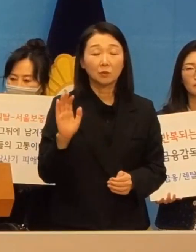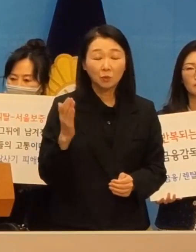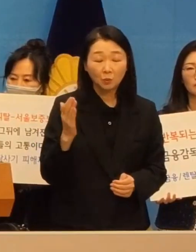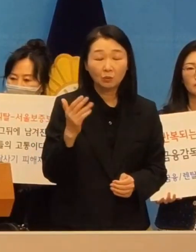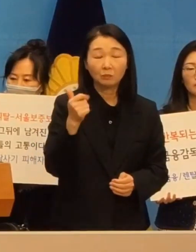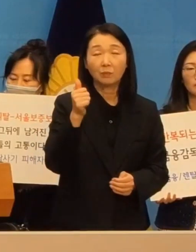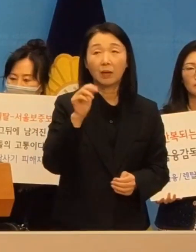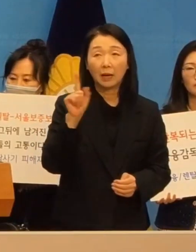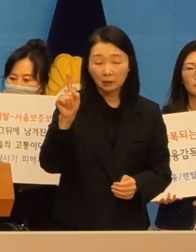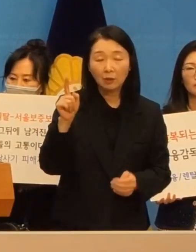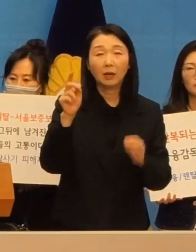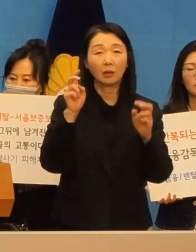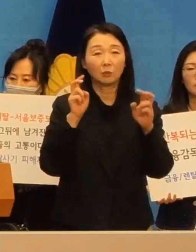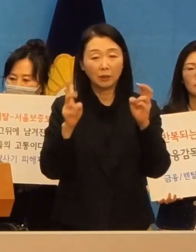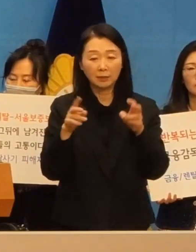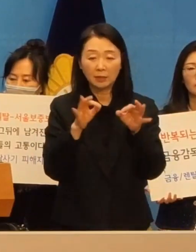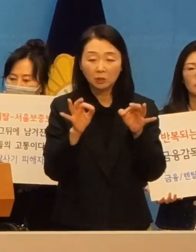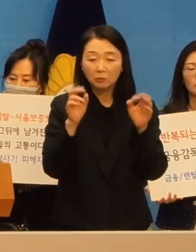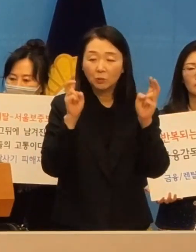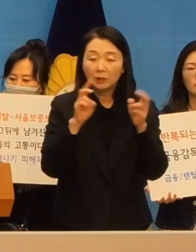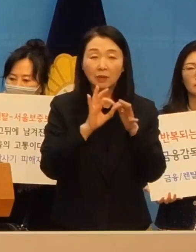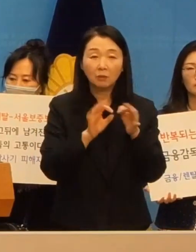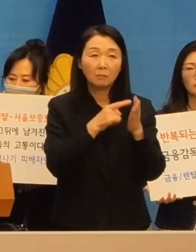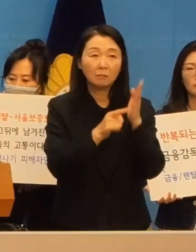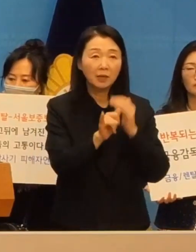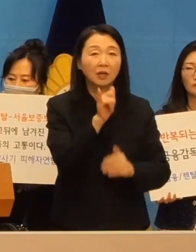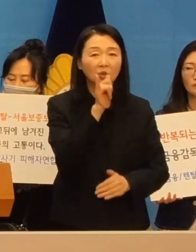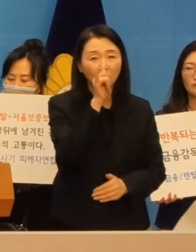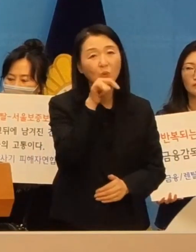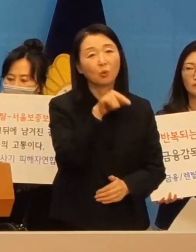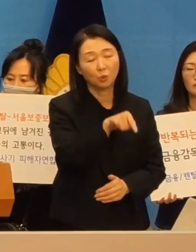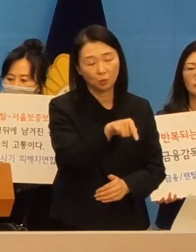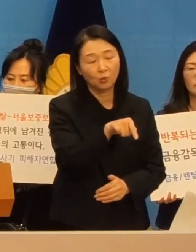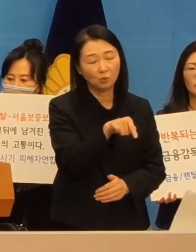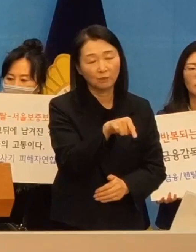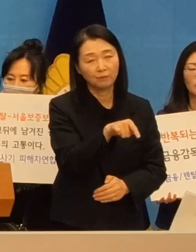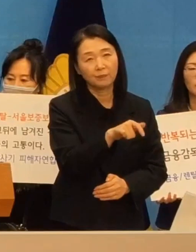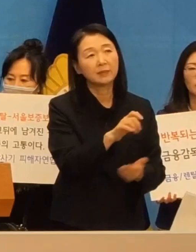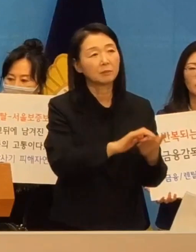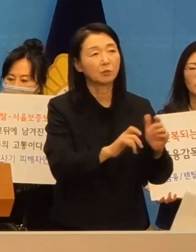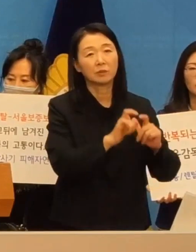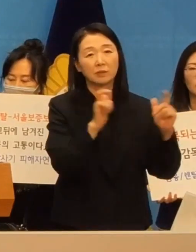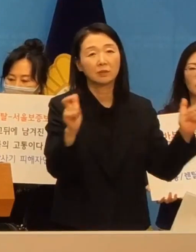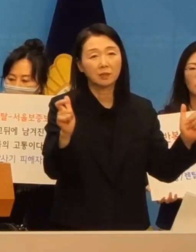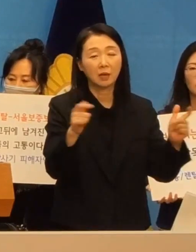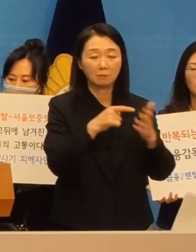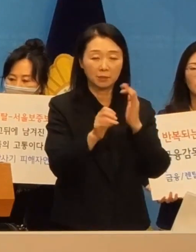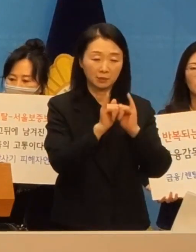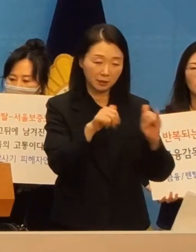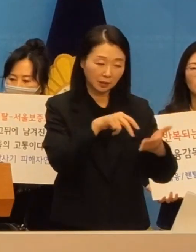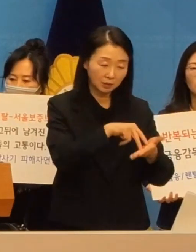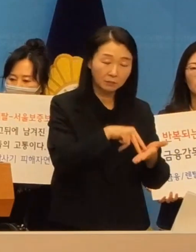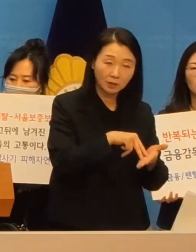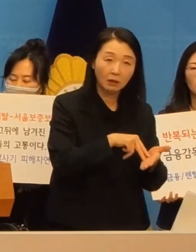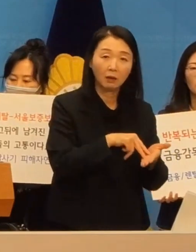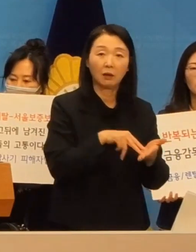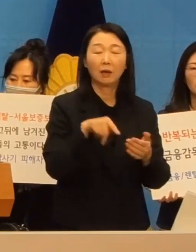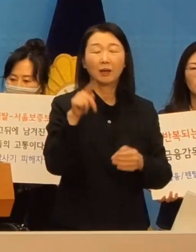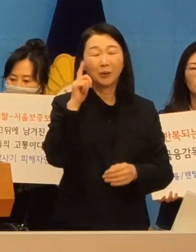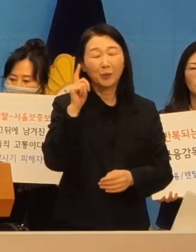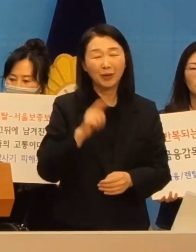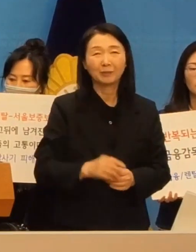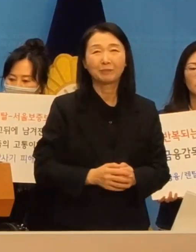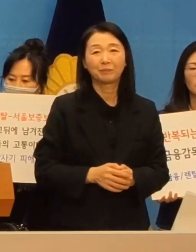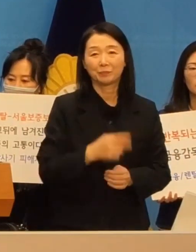하나캐피탈, 우리금융 등 금융회사와 연관된 피해를 호소하는 사례가 증가하고 있습니다. 피해자들은 매장 DID